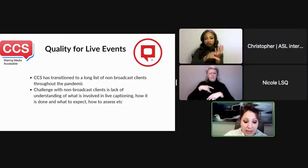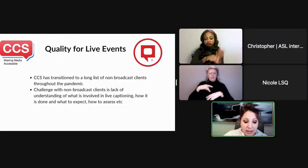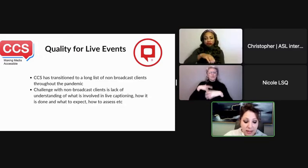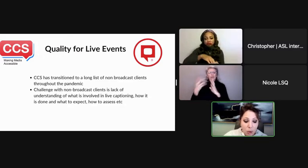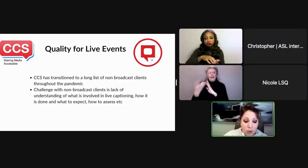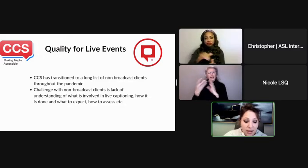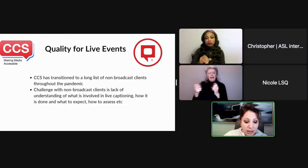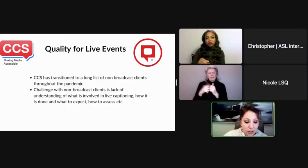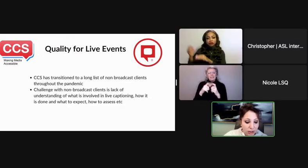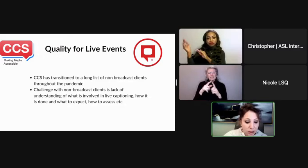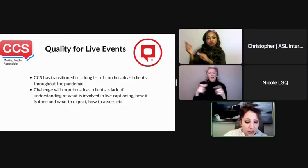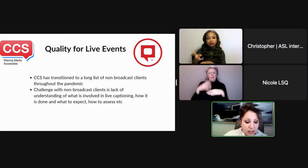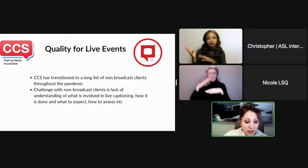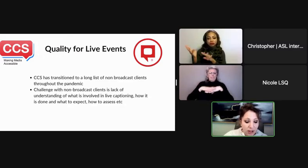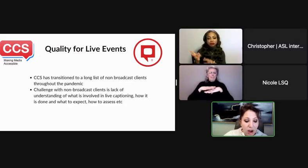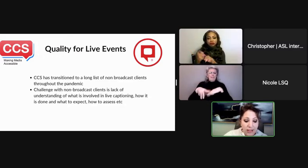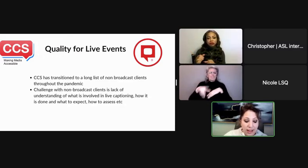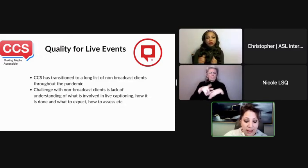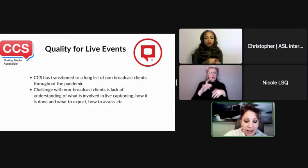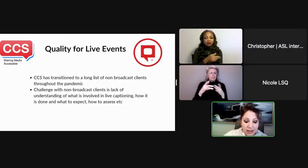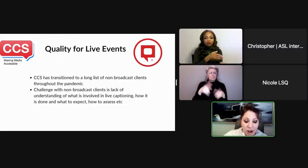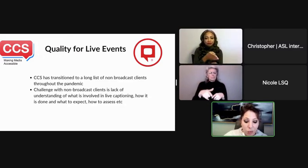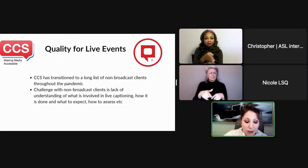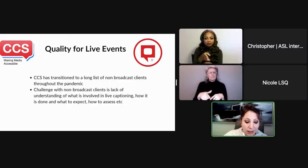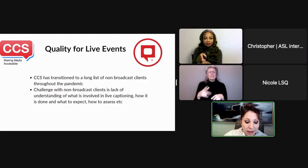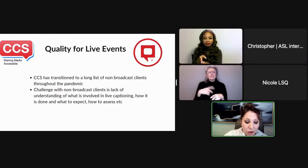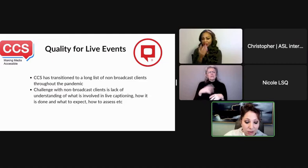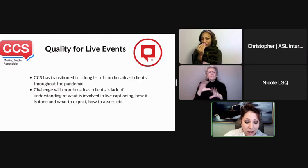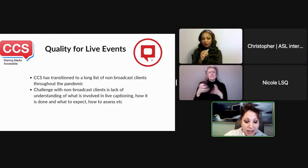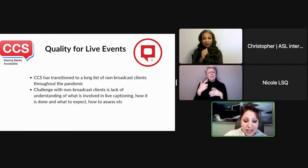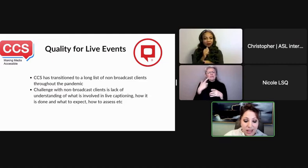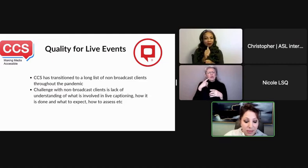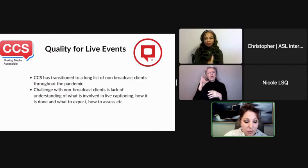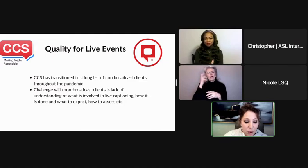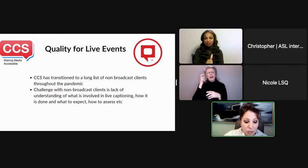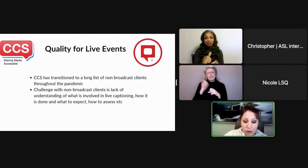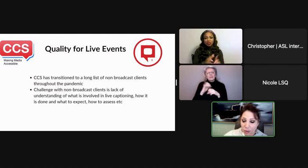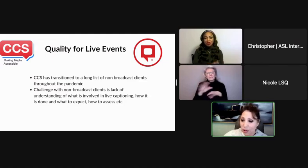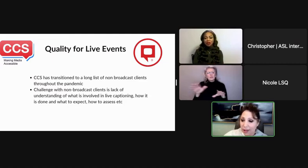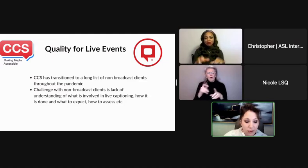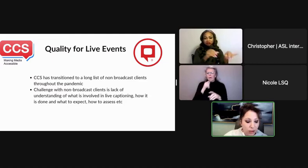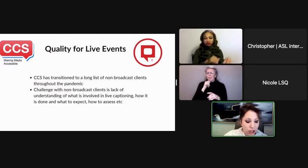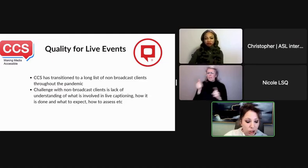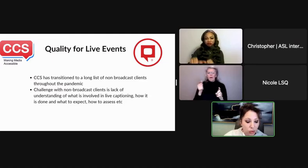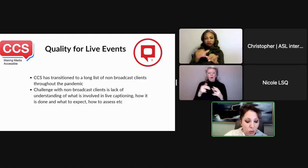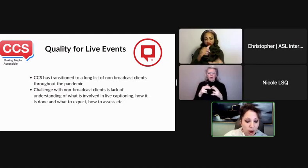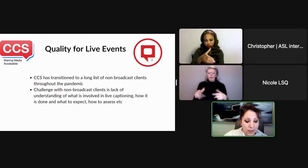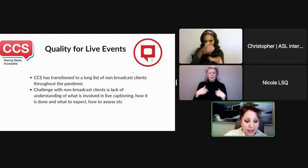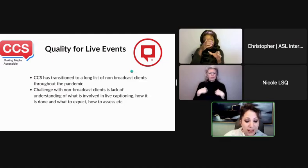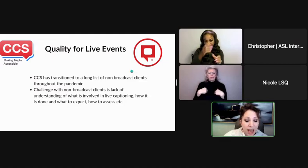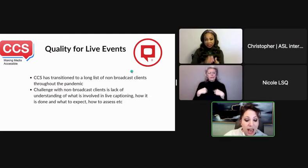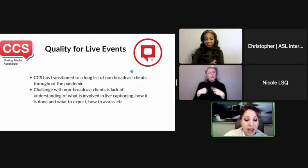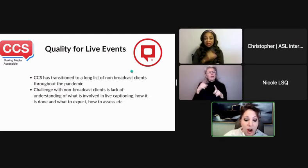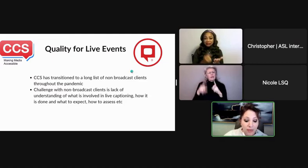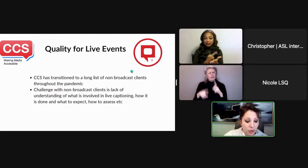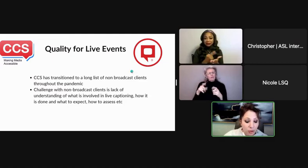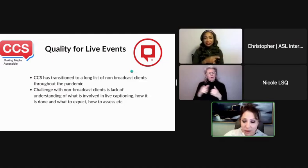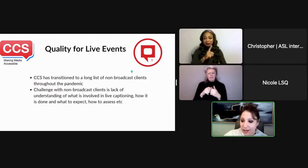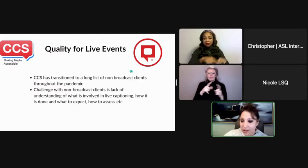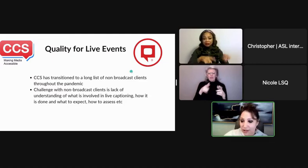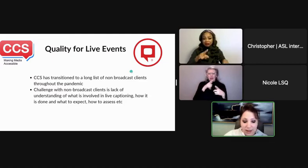avec nous avec différentes plateformes et des méthodes de radiodiffusion qui ne sont pas connues. Parfois avec différentes